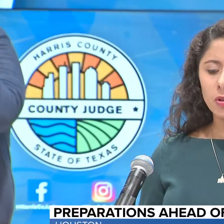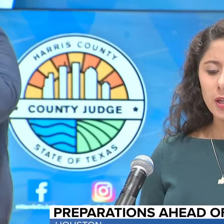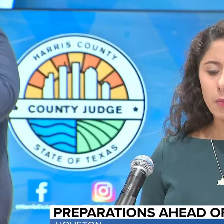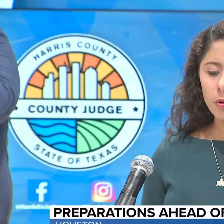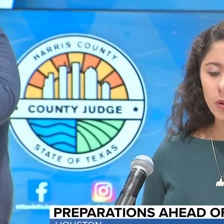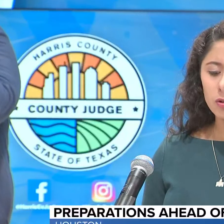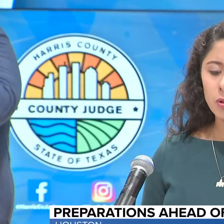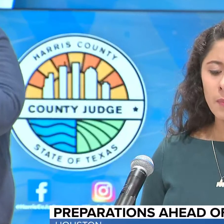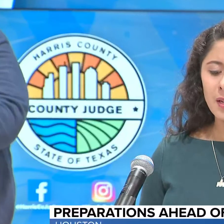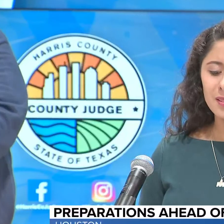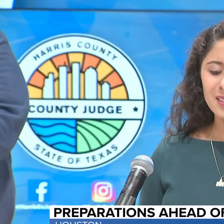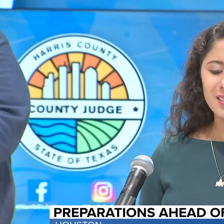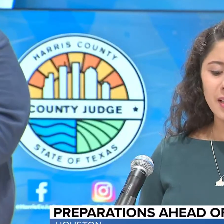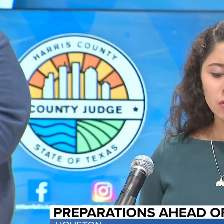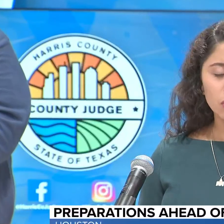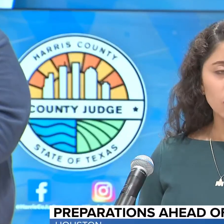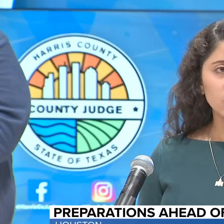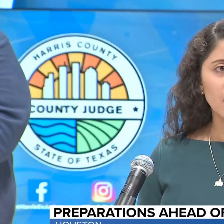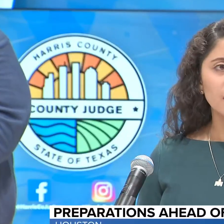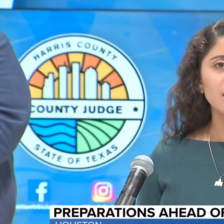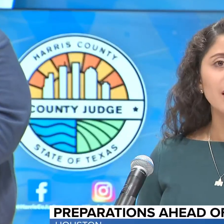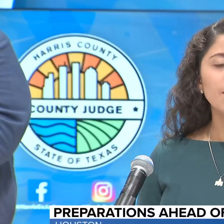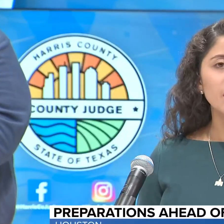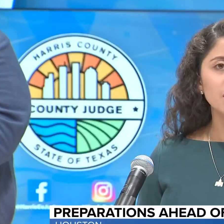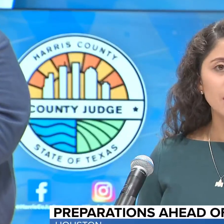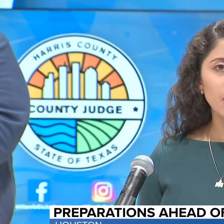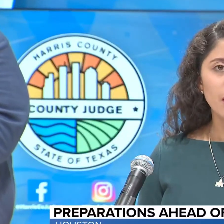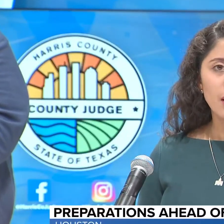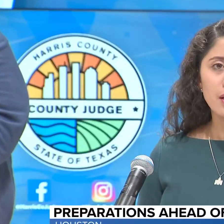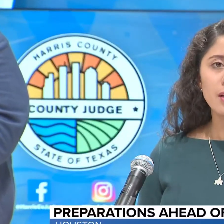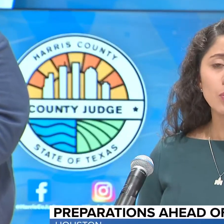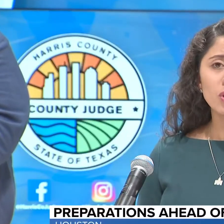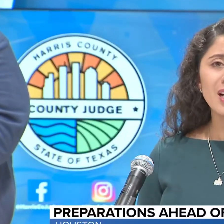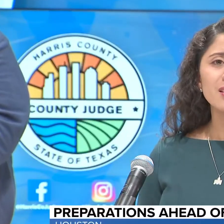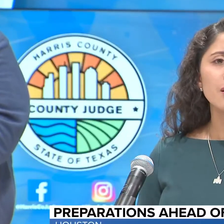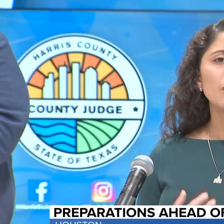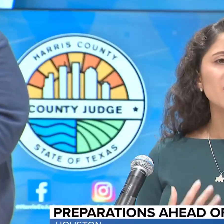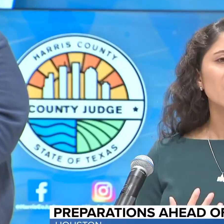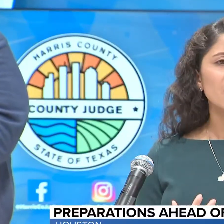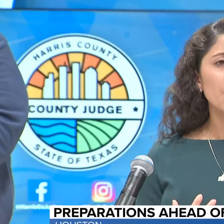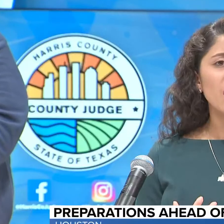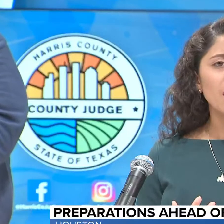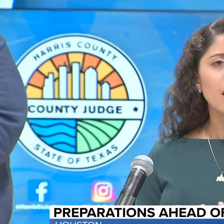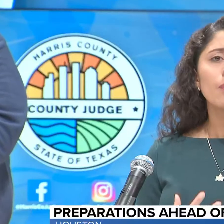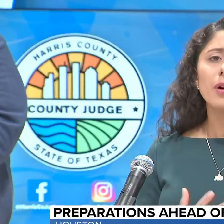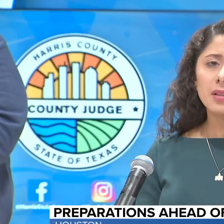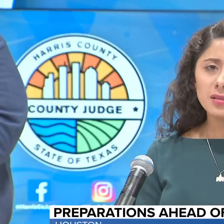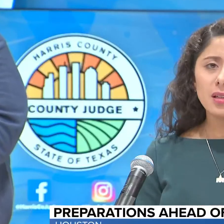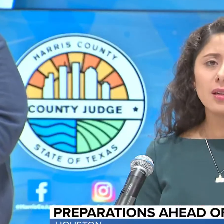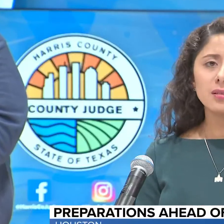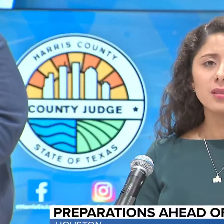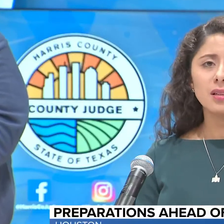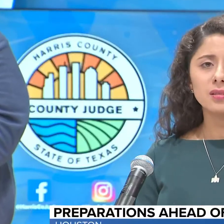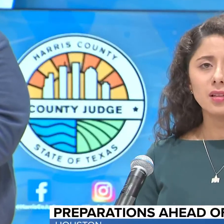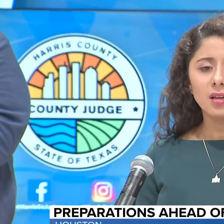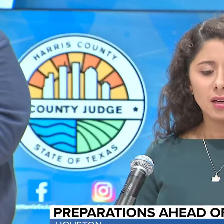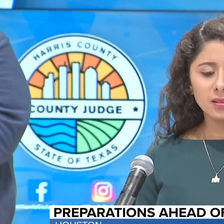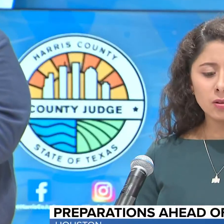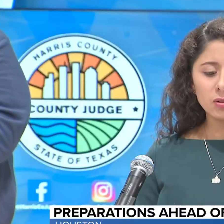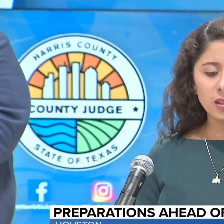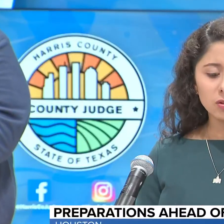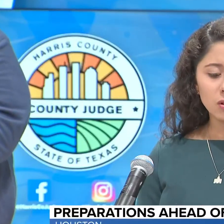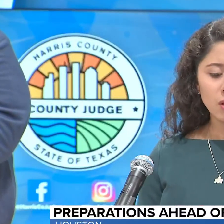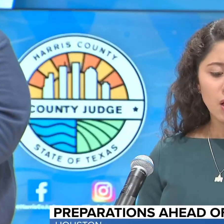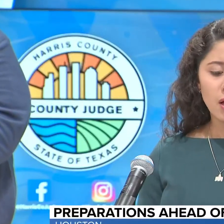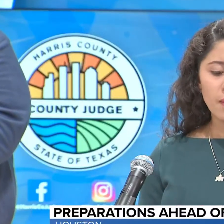por monóxido de carbono es una amenaza silenciosa, es invisible y es mortal. Si se empieza a sentir mal, puede ser